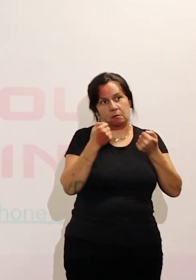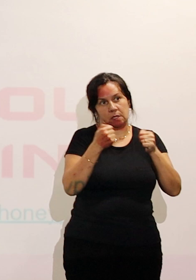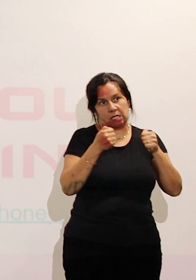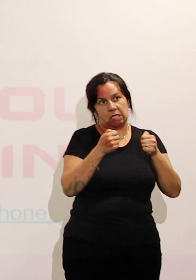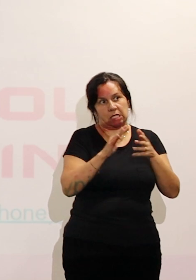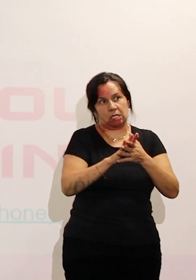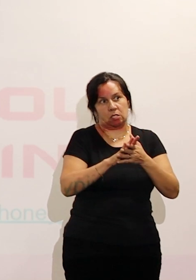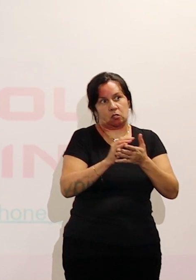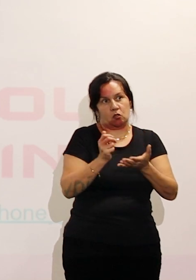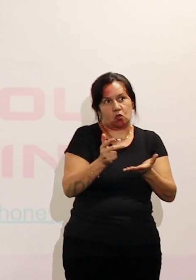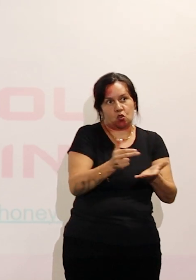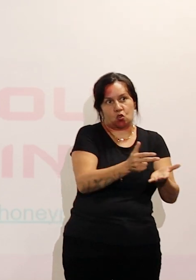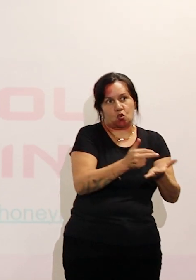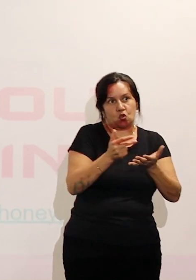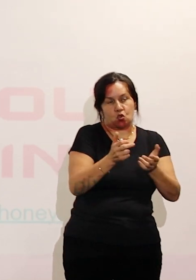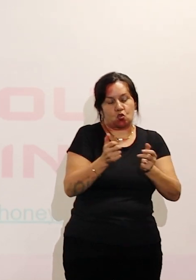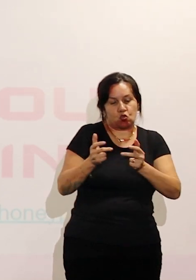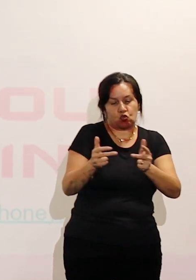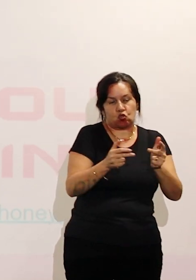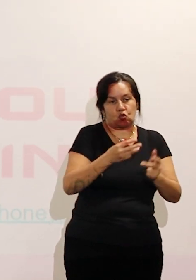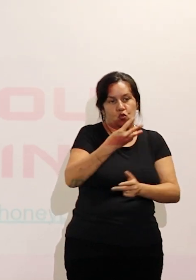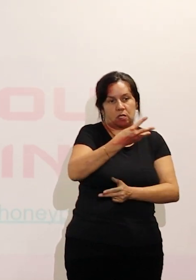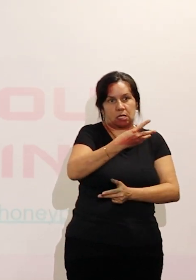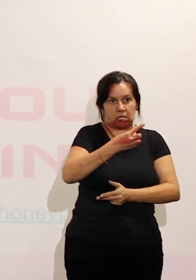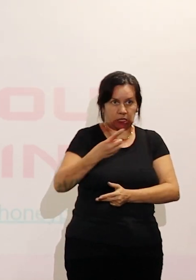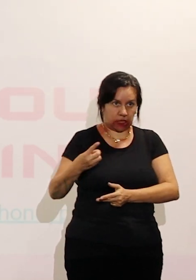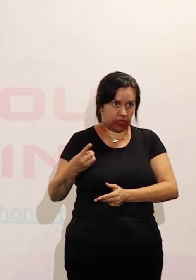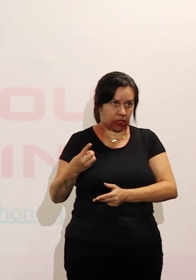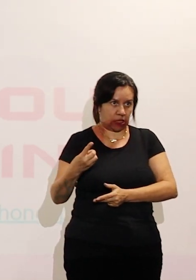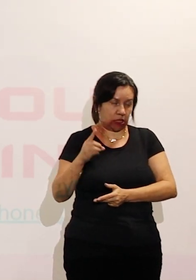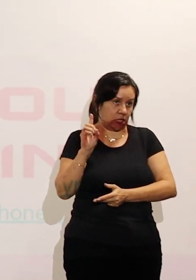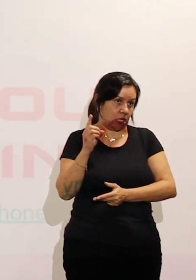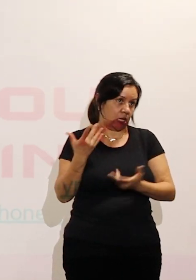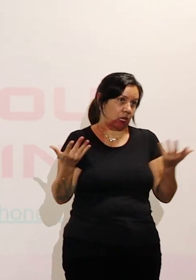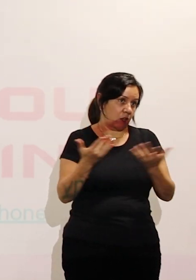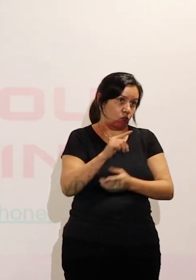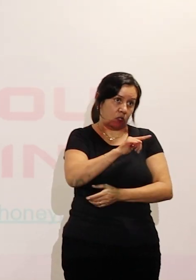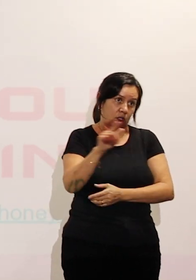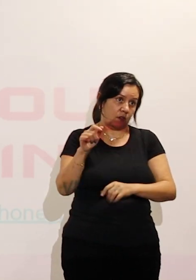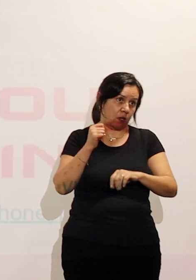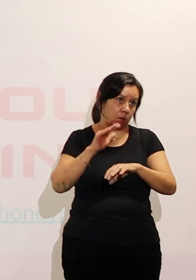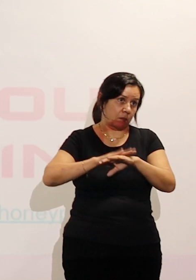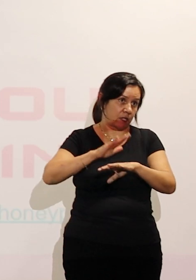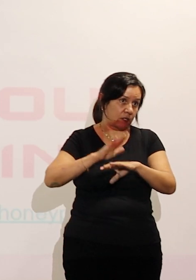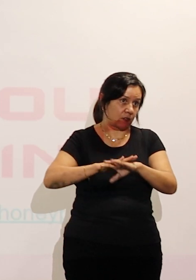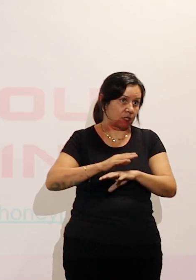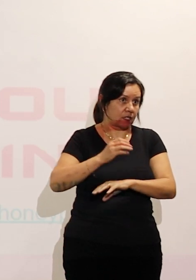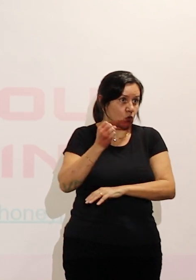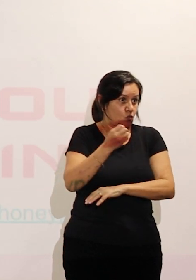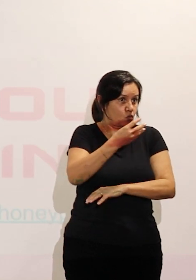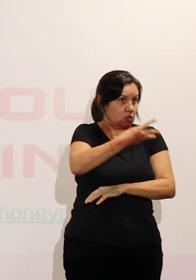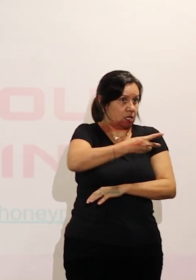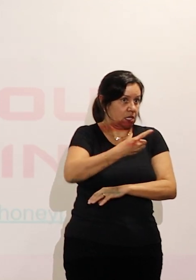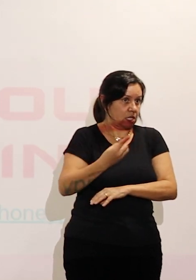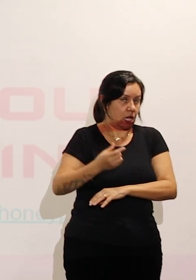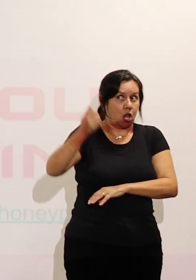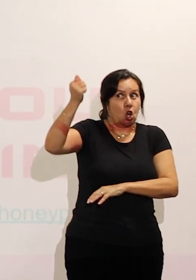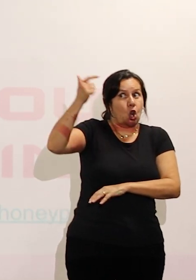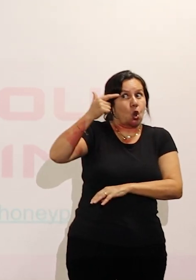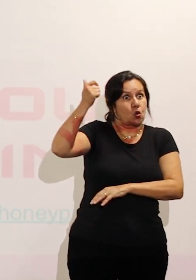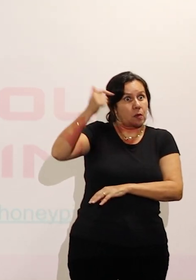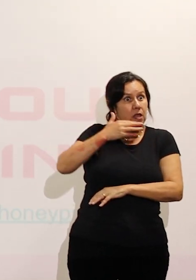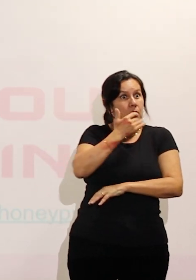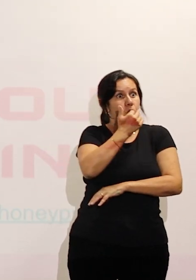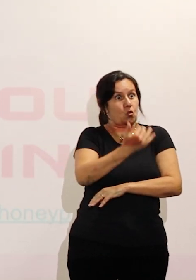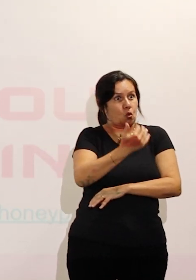concept art que, por exemplo, o seu jogo vai ser um jogo em 3D. Você vai ter que fazer uma ilustração que pareça um jogo 3D, que vai ter iluminação, que vai ter